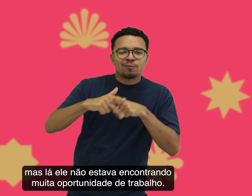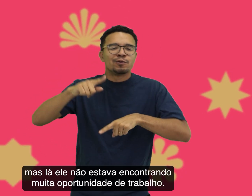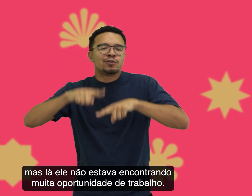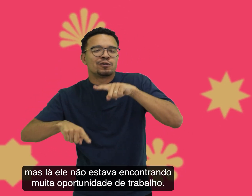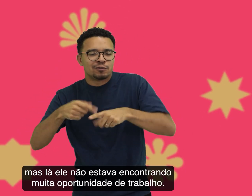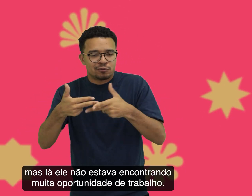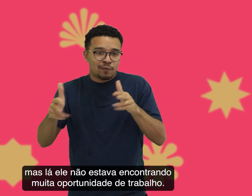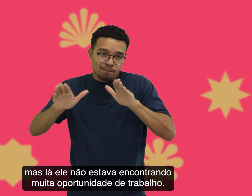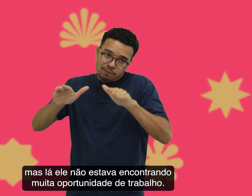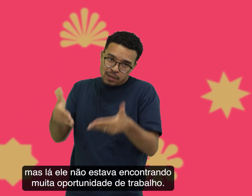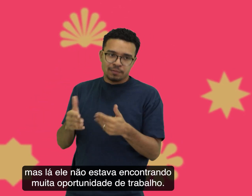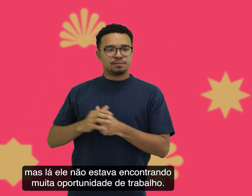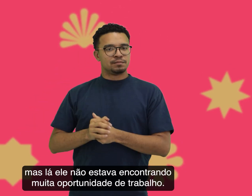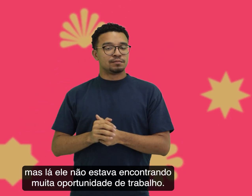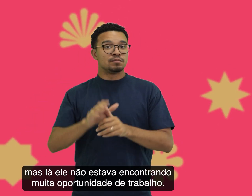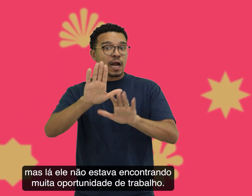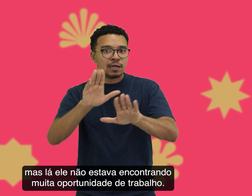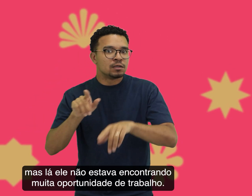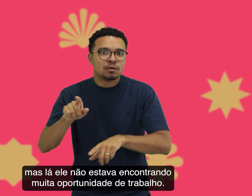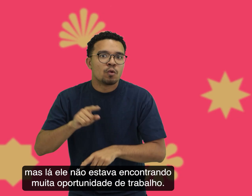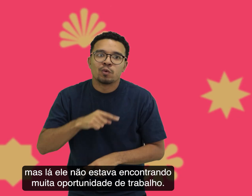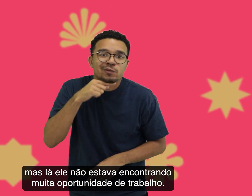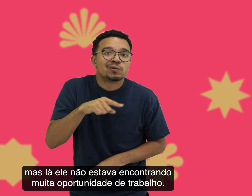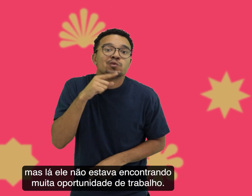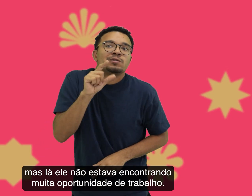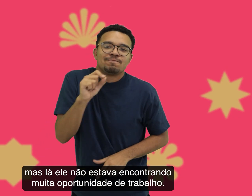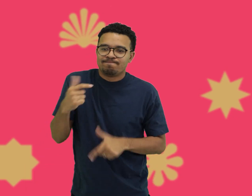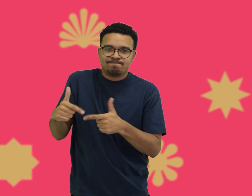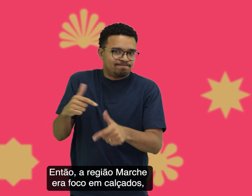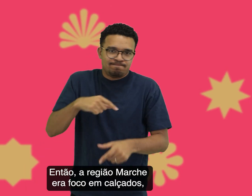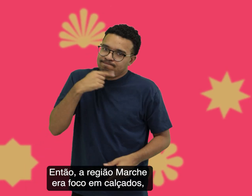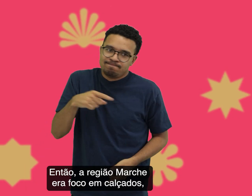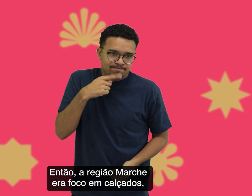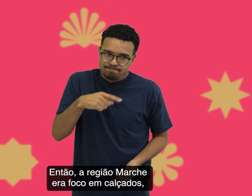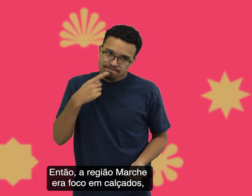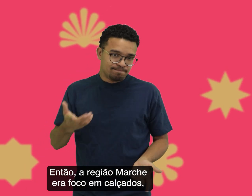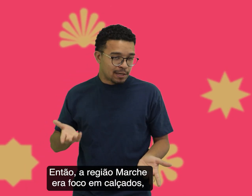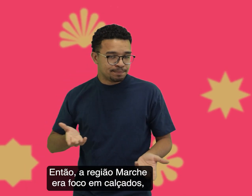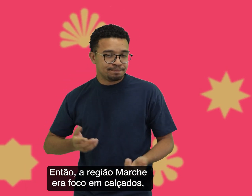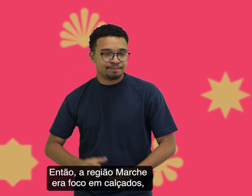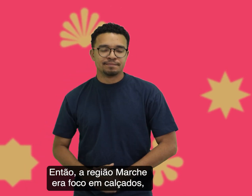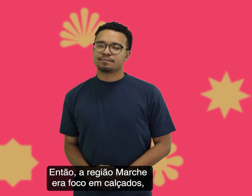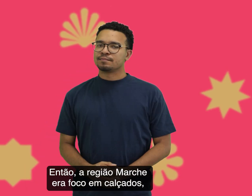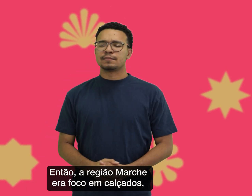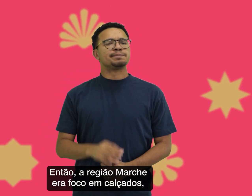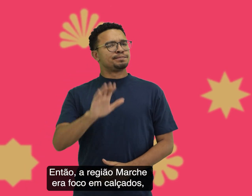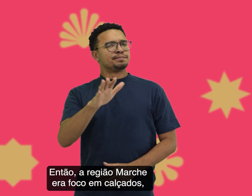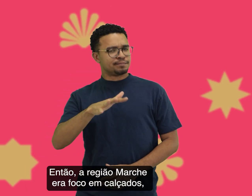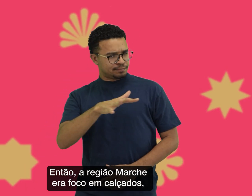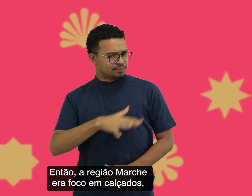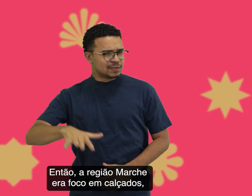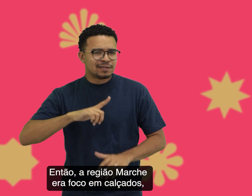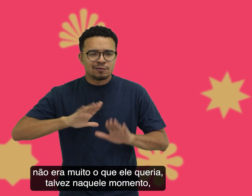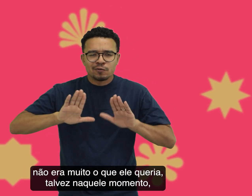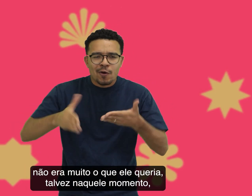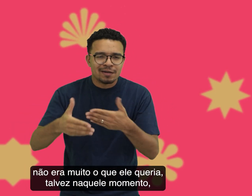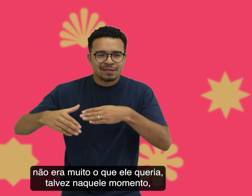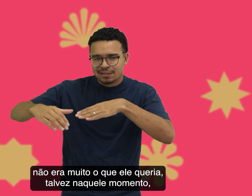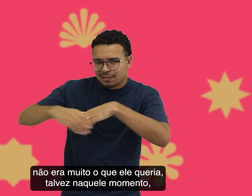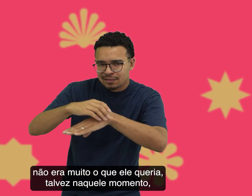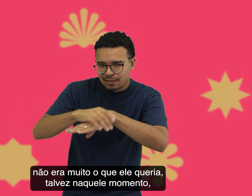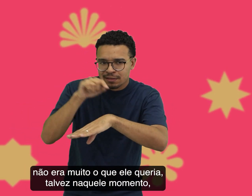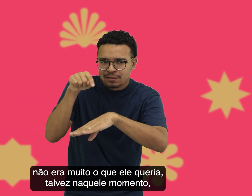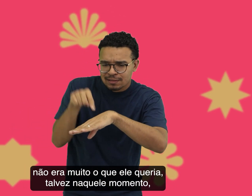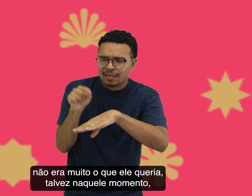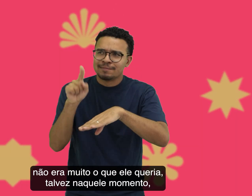assim. Mas lá ele não estava encontrando muita oportunidade de trabalho. Então, a região Marche era foco em